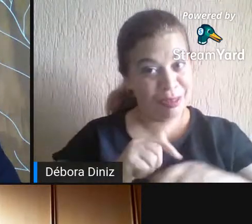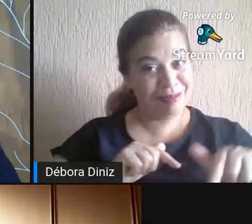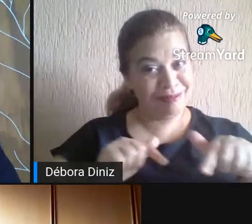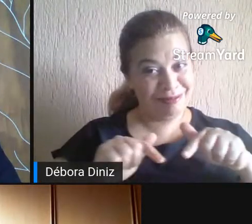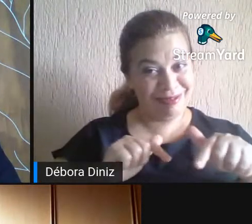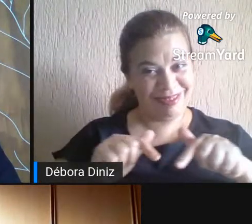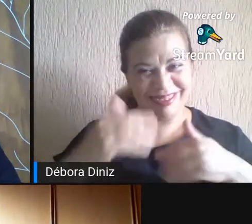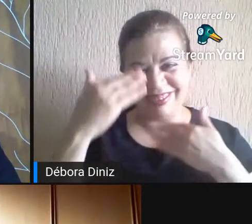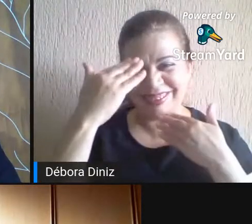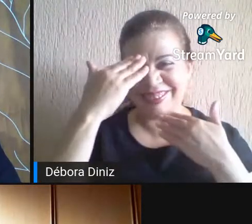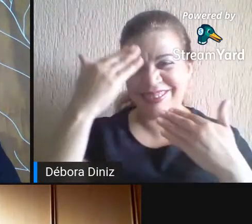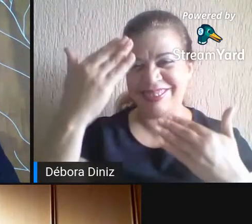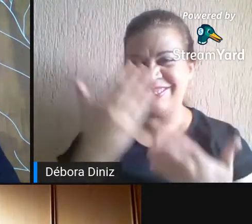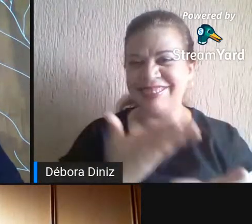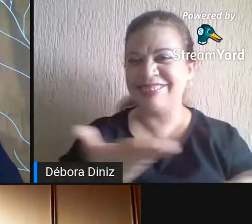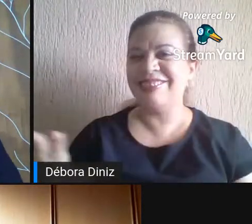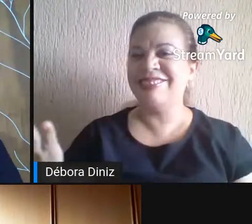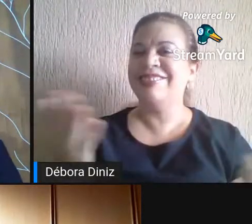Obrigada.